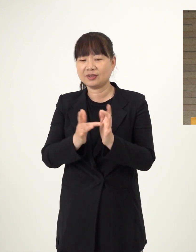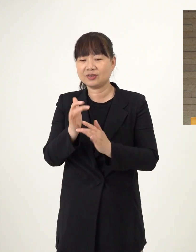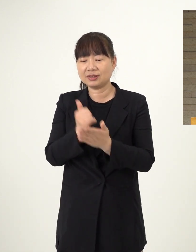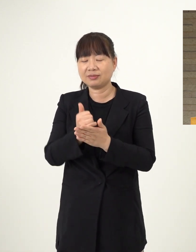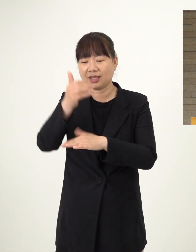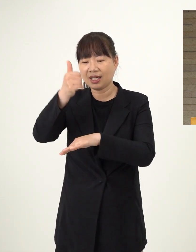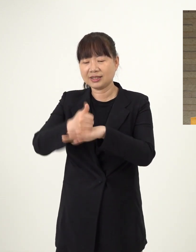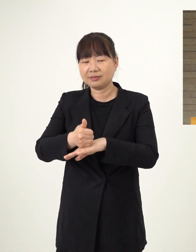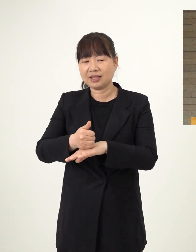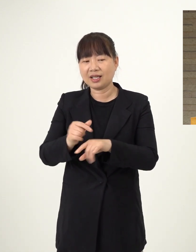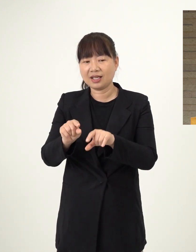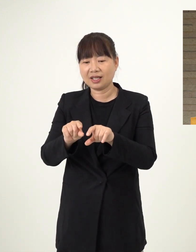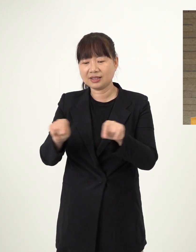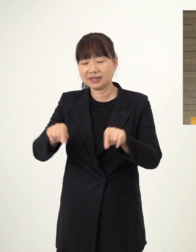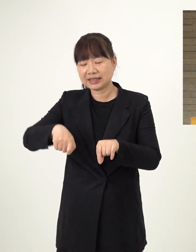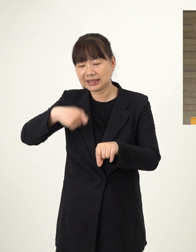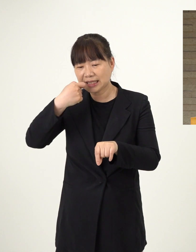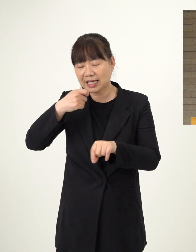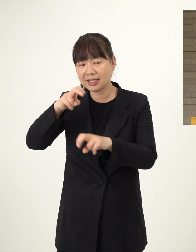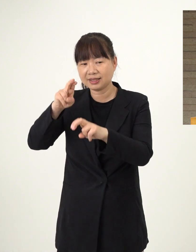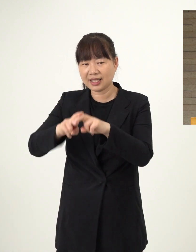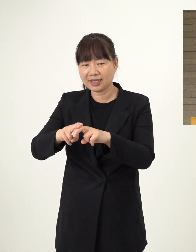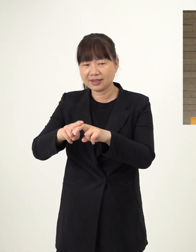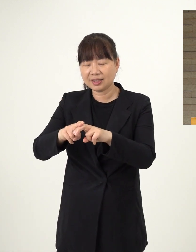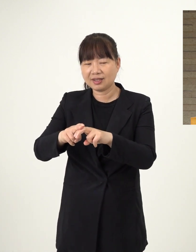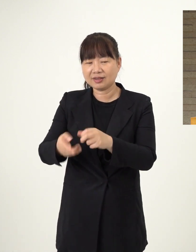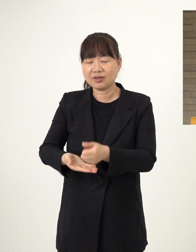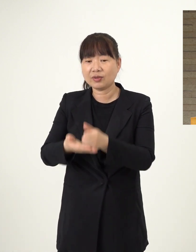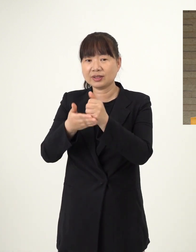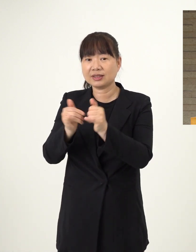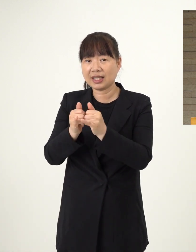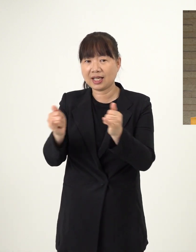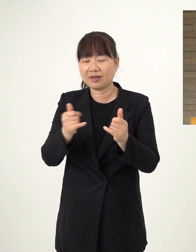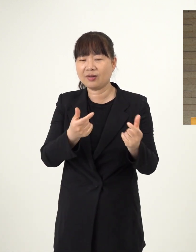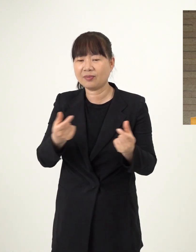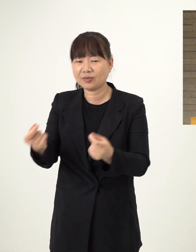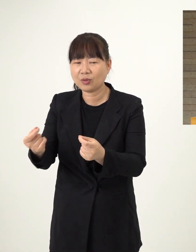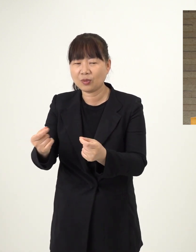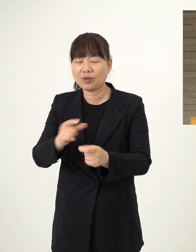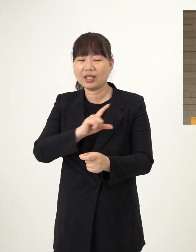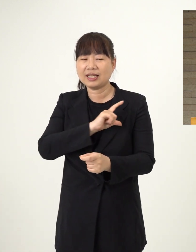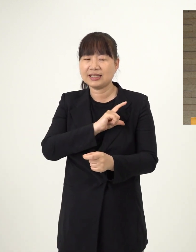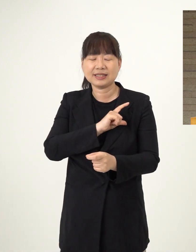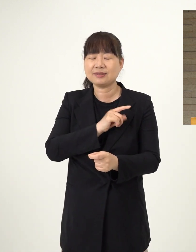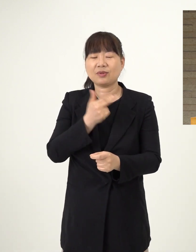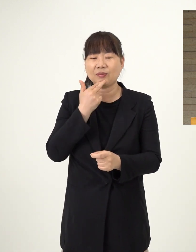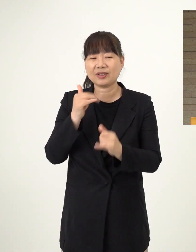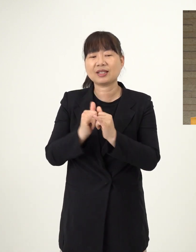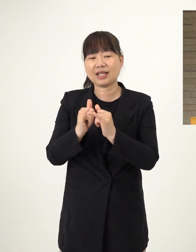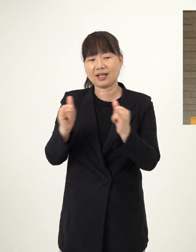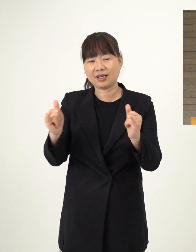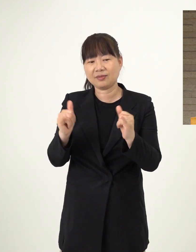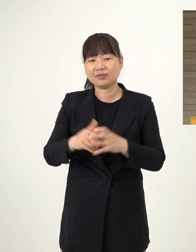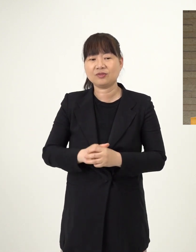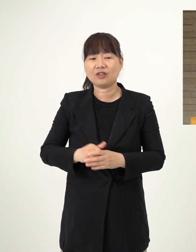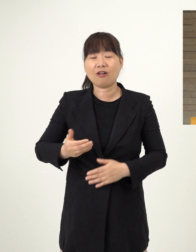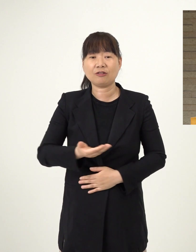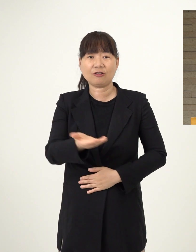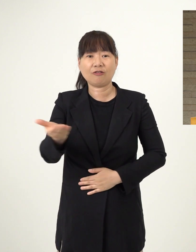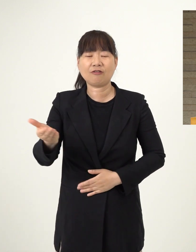마지막 만찬을 할 이 장소를 섬기는 사람도 무명의 사람이에요.